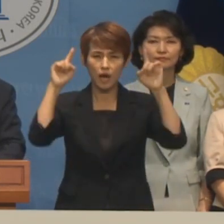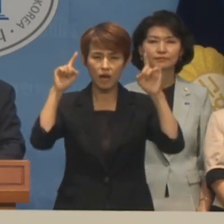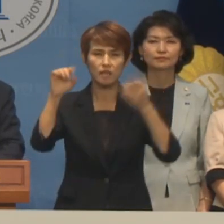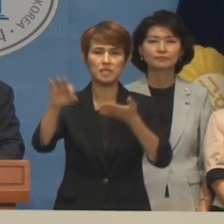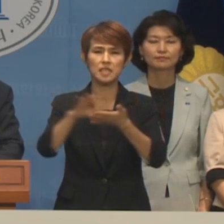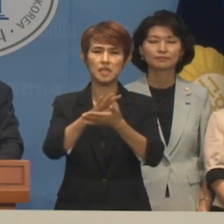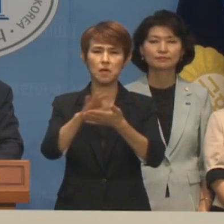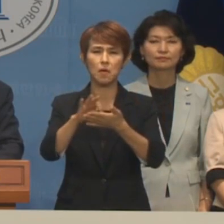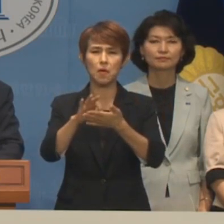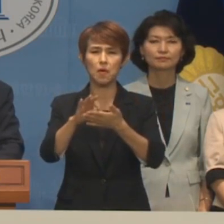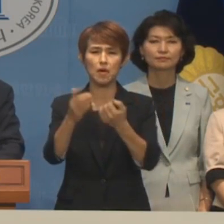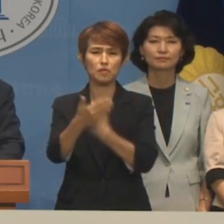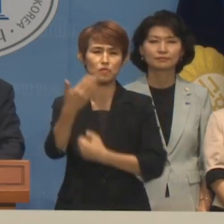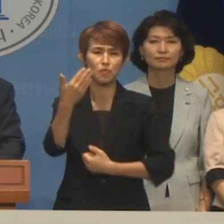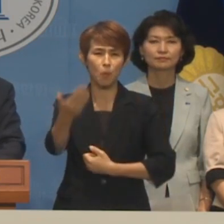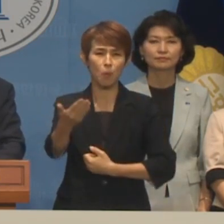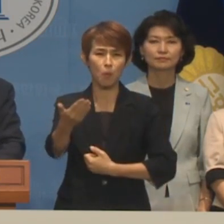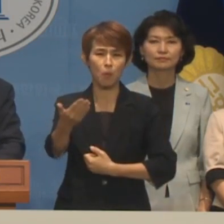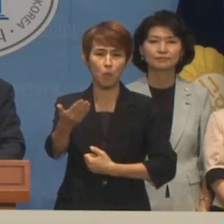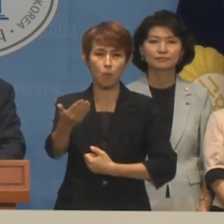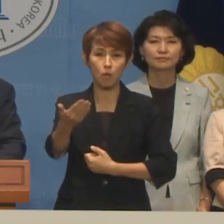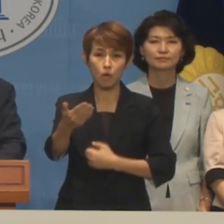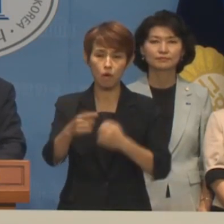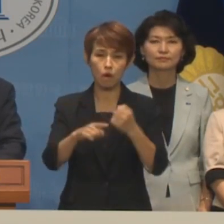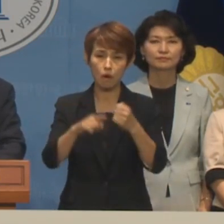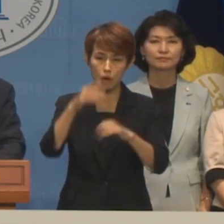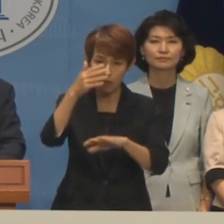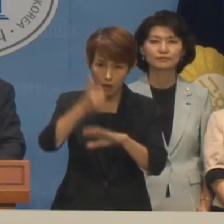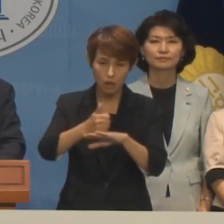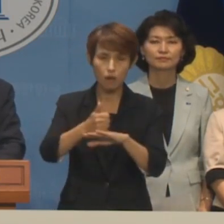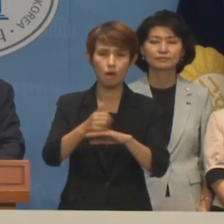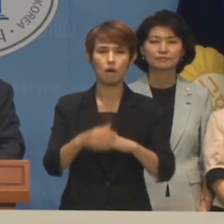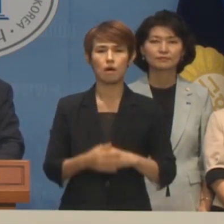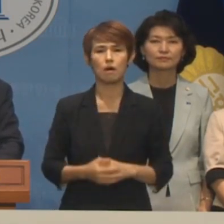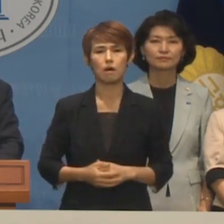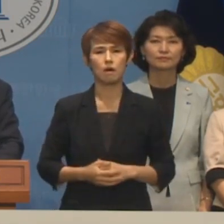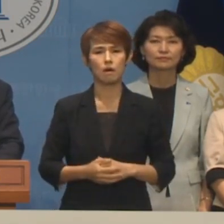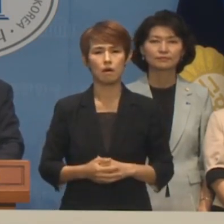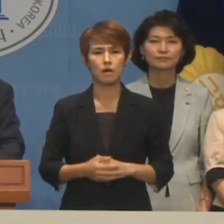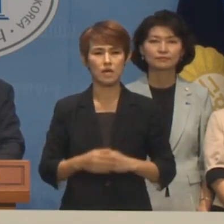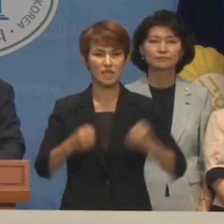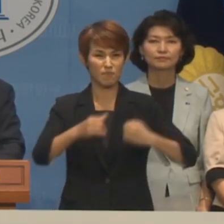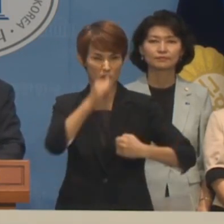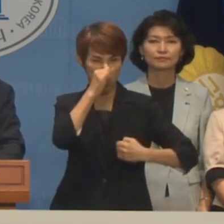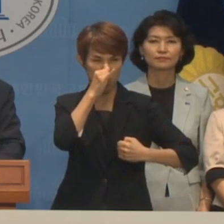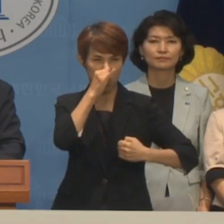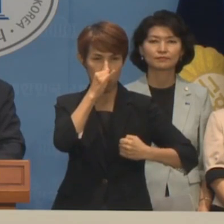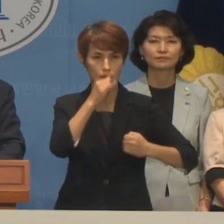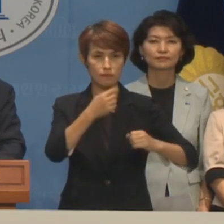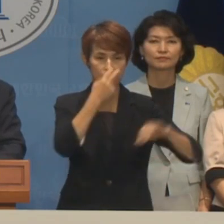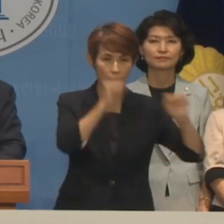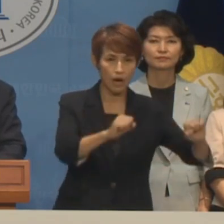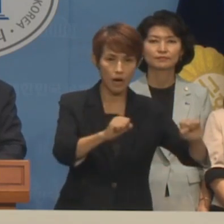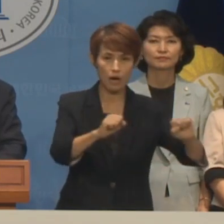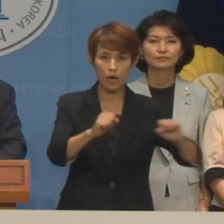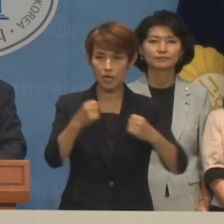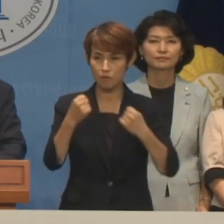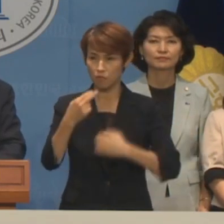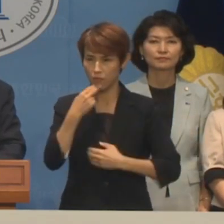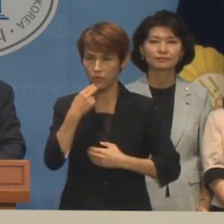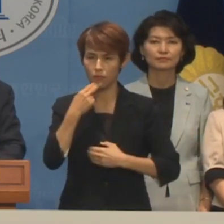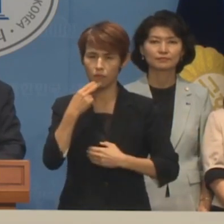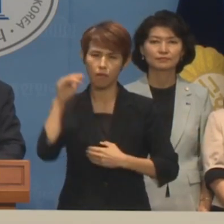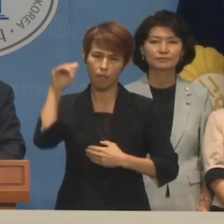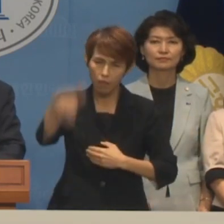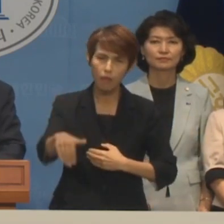상호 약탈식 재정 지원으로 적자 생존, 우성 열패, 약육 강식이라는 밀림의 세계로